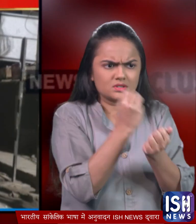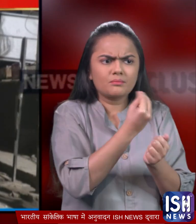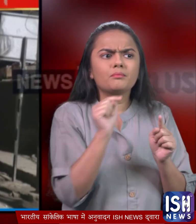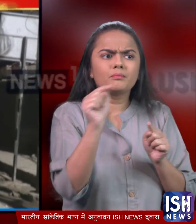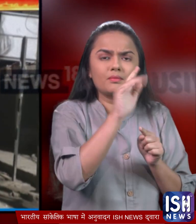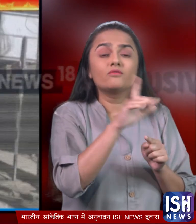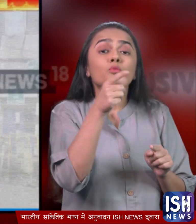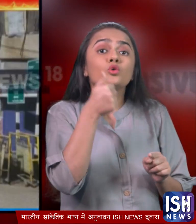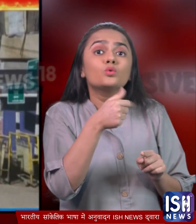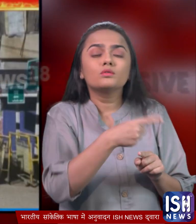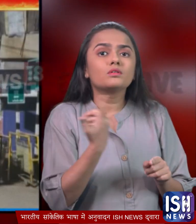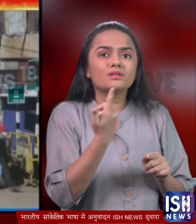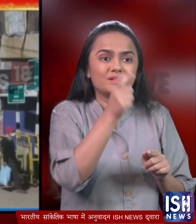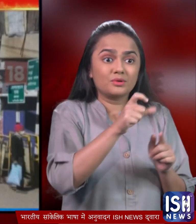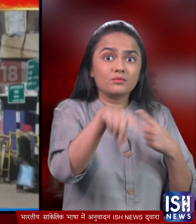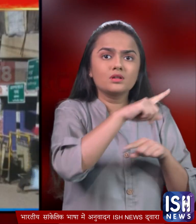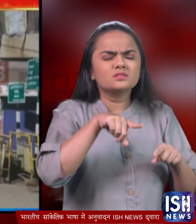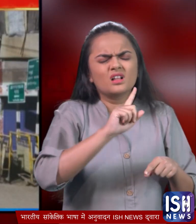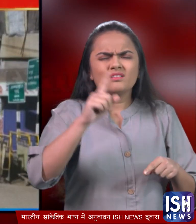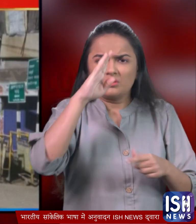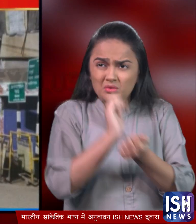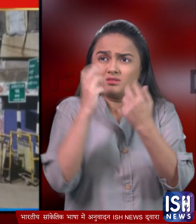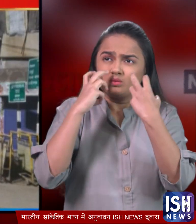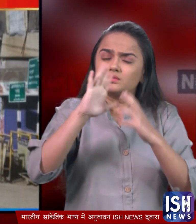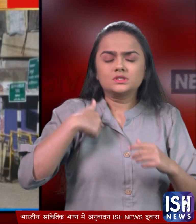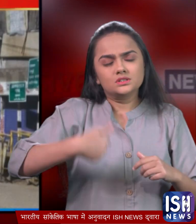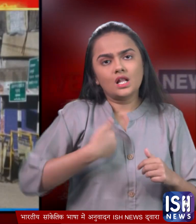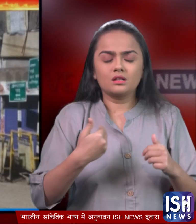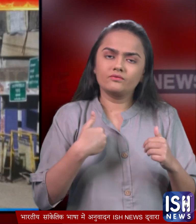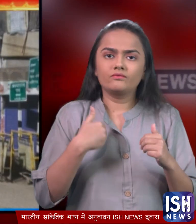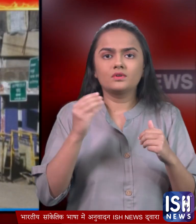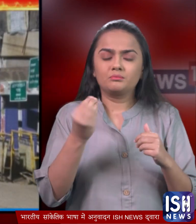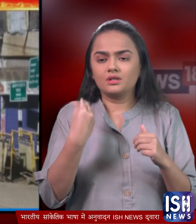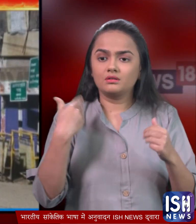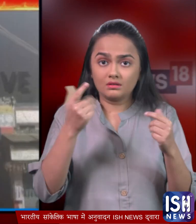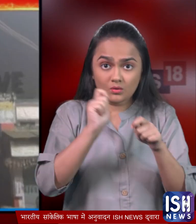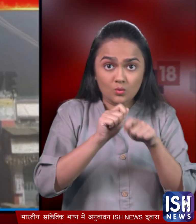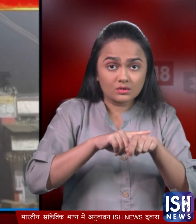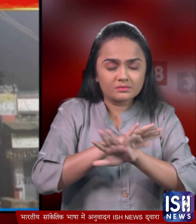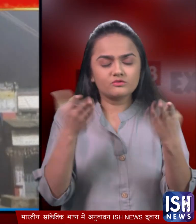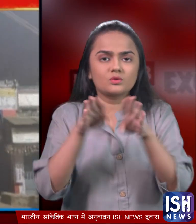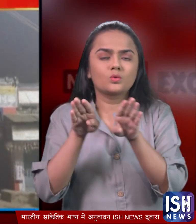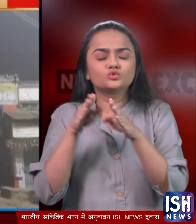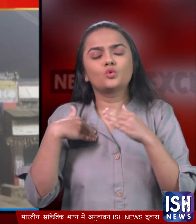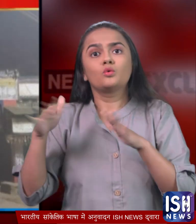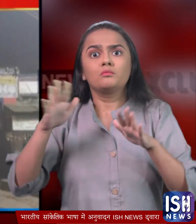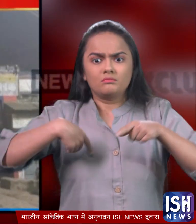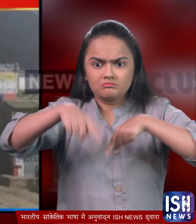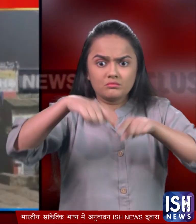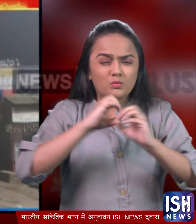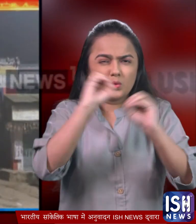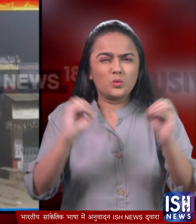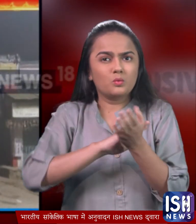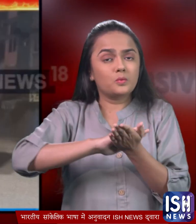पुलिस नदारद रही। अच्छी बात यह रही कि वहां के ज्यादातर लोग इस नियम का पालन करने के लिए खुद ही अपने घरों में कैद हो गए, जिसकी वजह से सड़कों